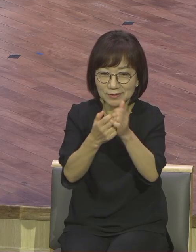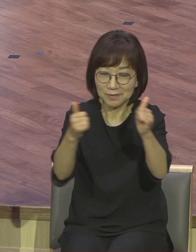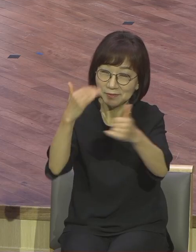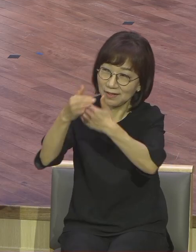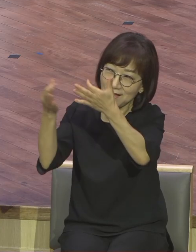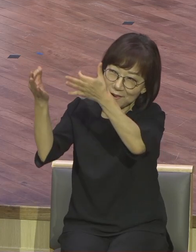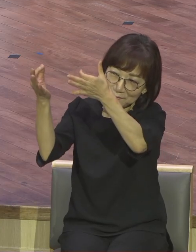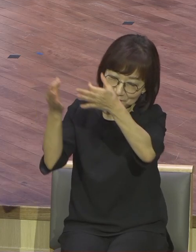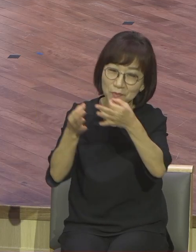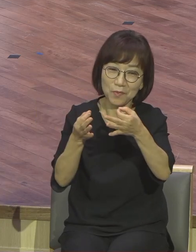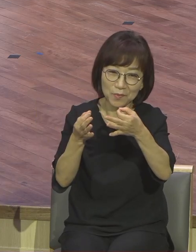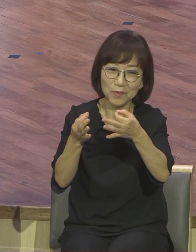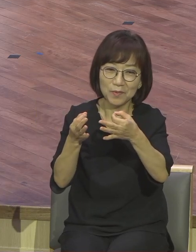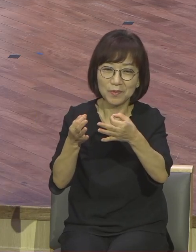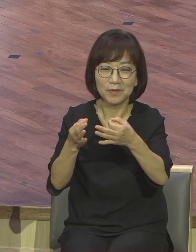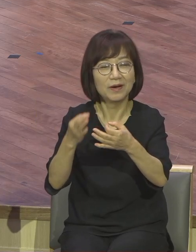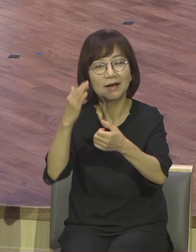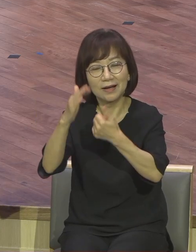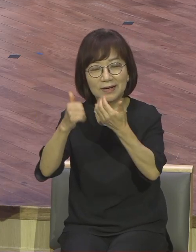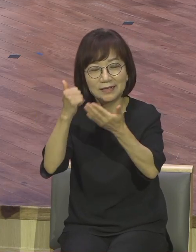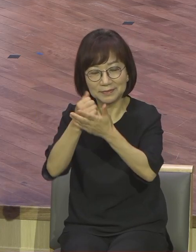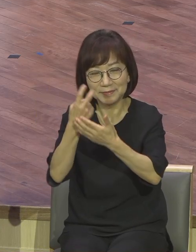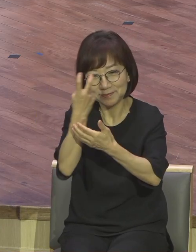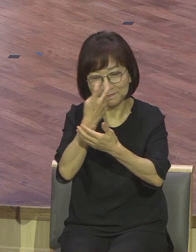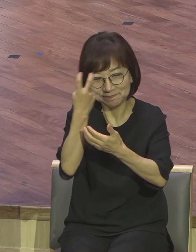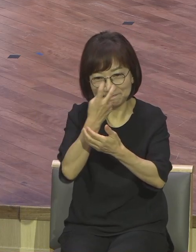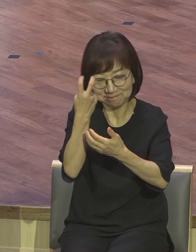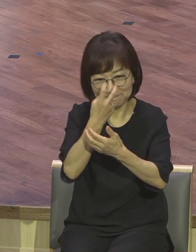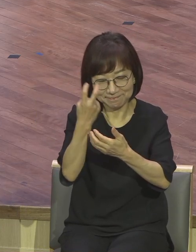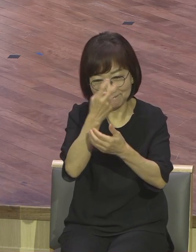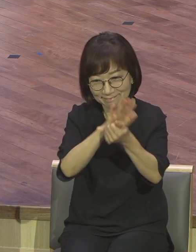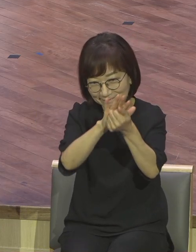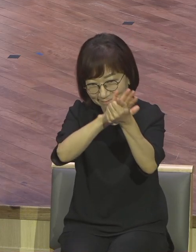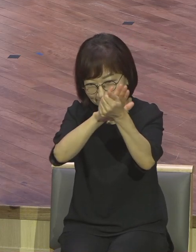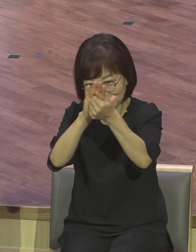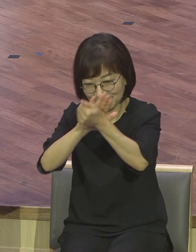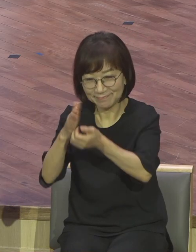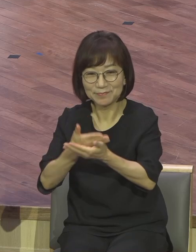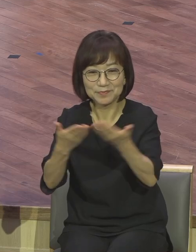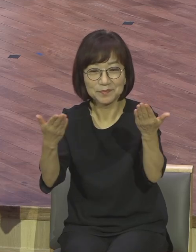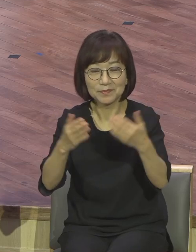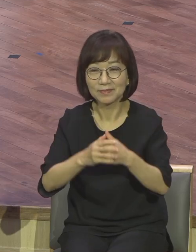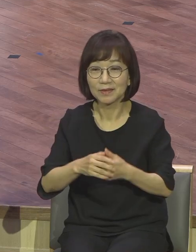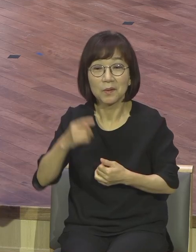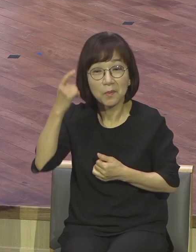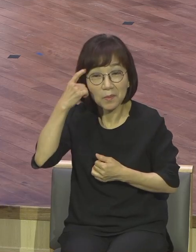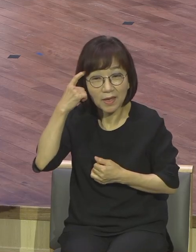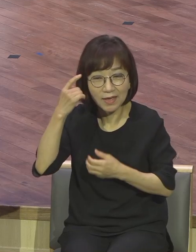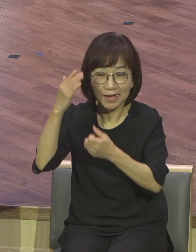지켜달라 안해도 하나님 알아서 그냥 눈동자가 지켜주셨어요. 왜? 하나님과 사이클이 딱 맞으니까.